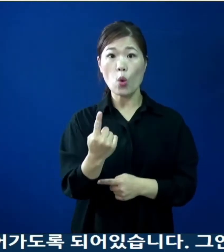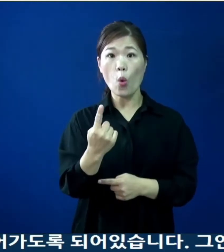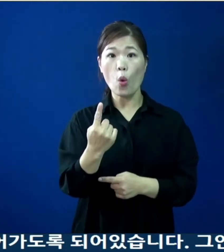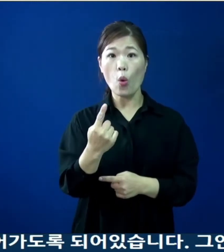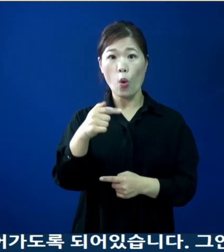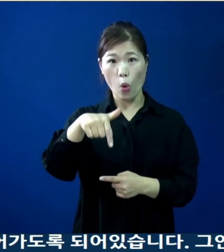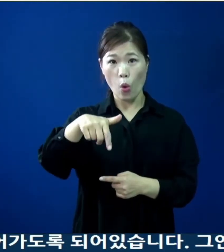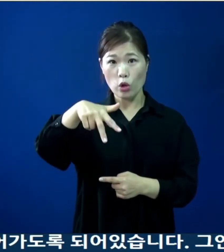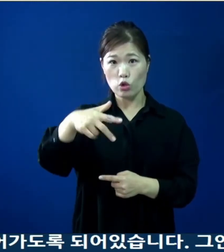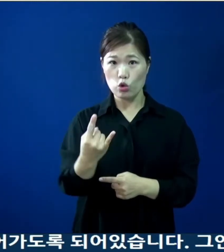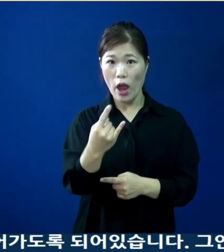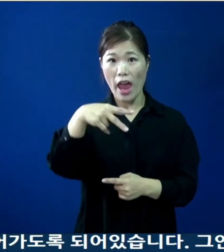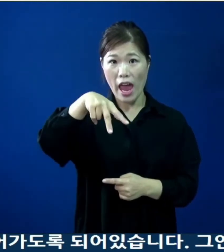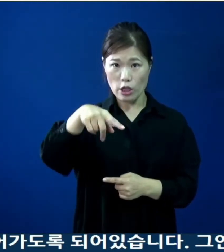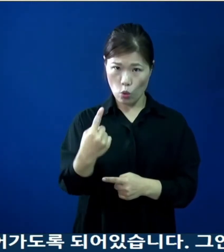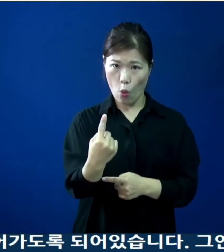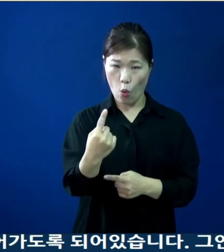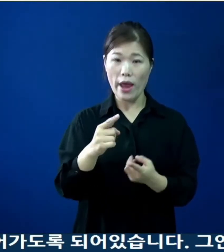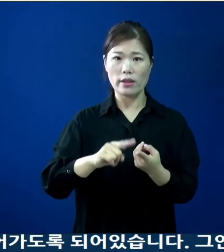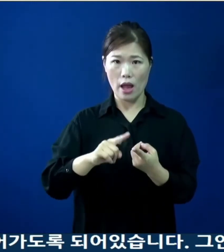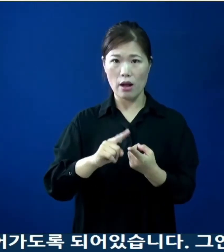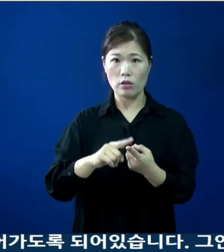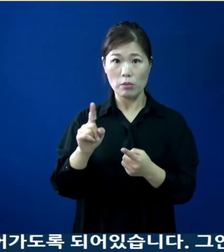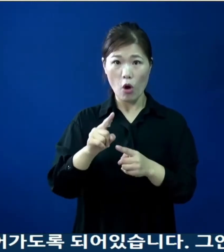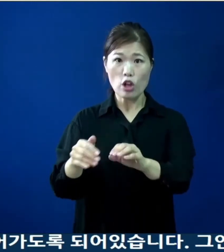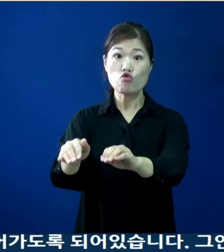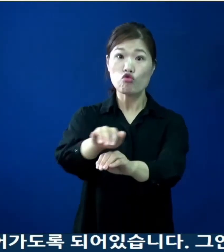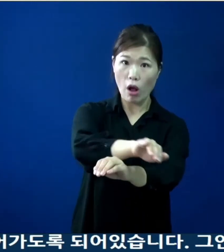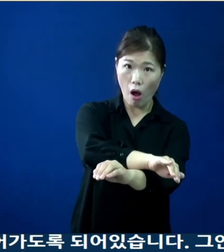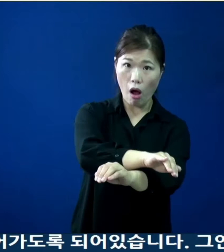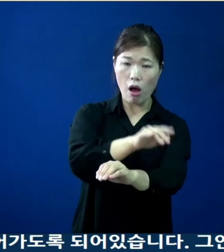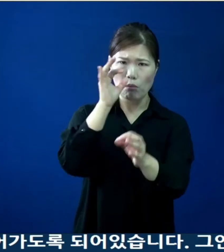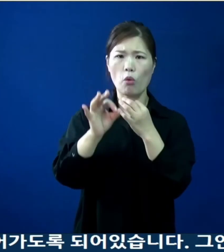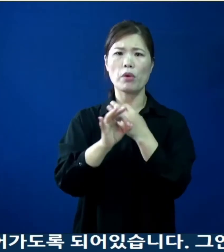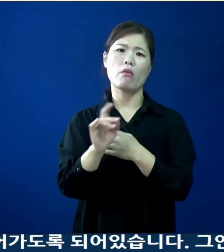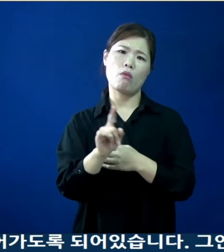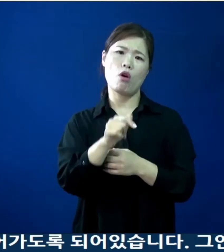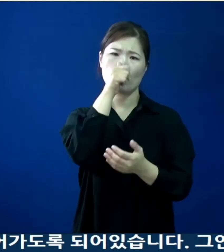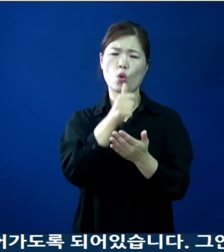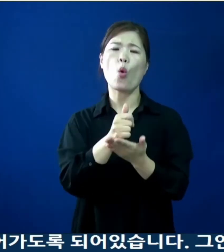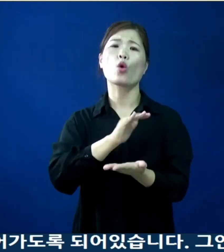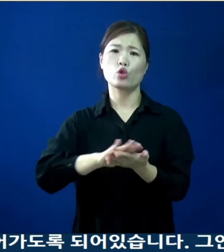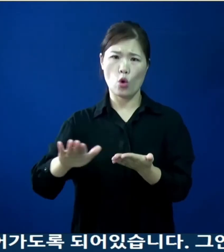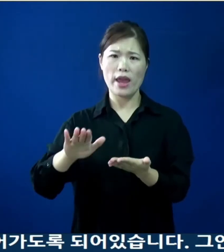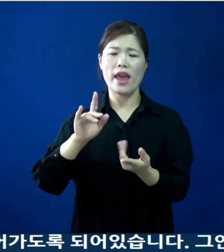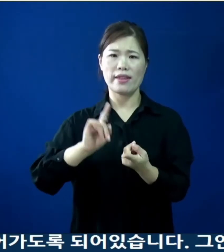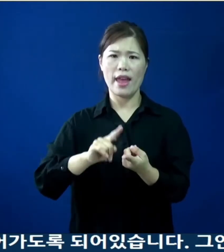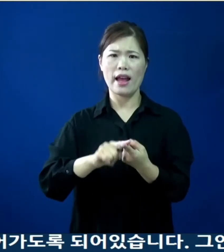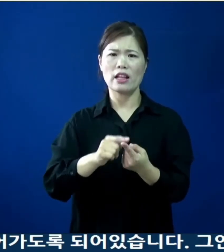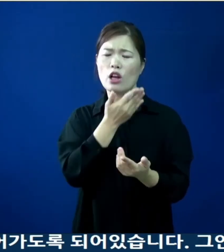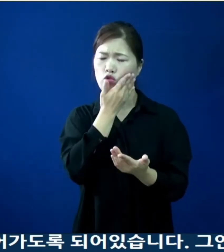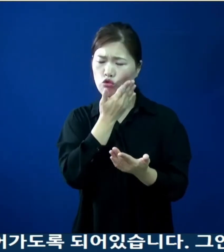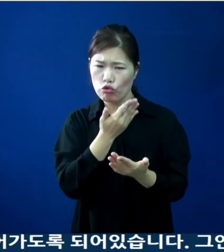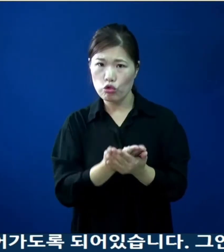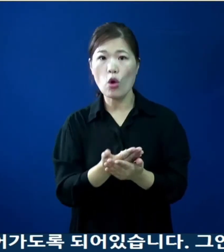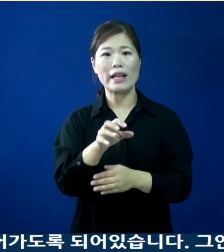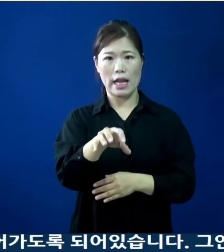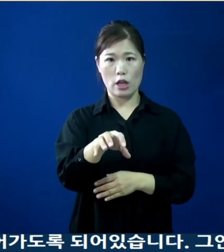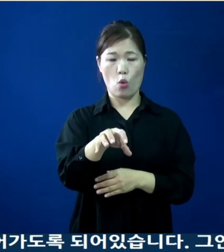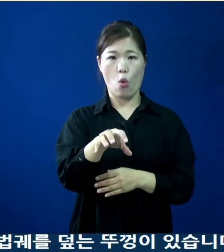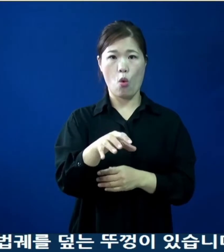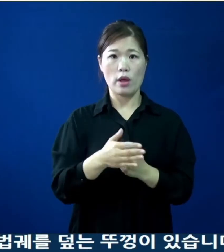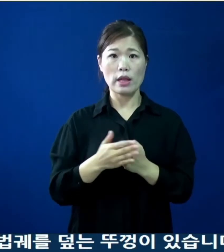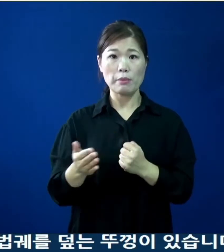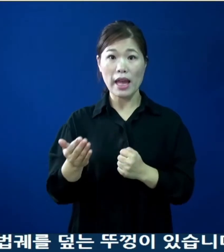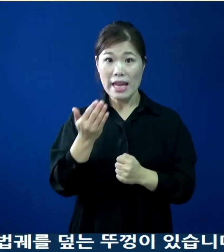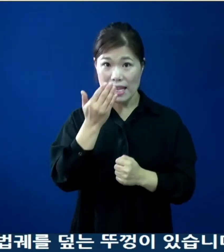쓰여져 있었죠. 속죄소. 저기가 속죄에 있어서의 핵심 장소입니다. 그래서